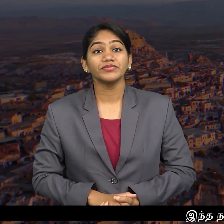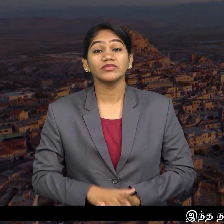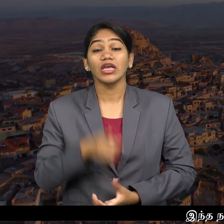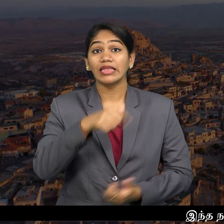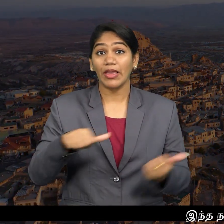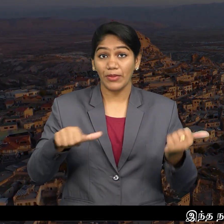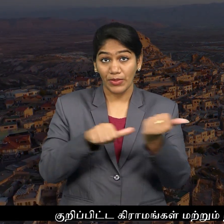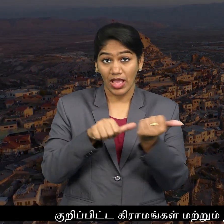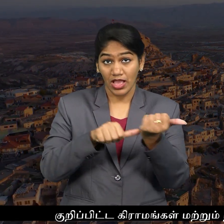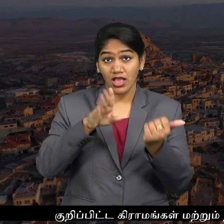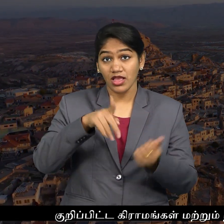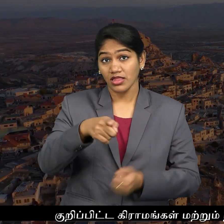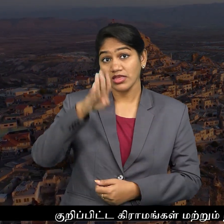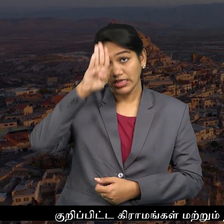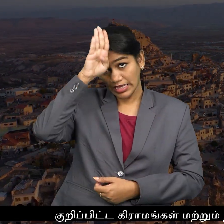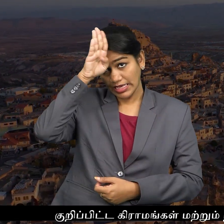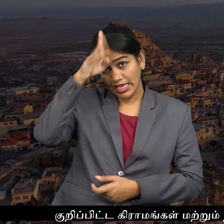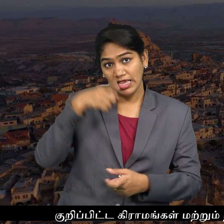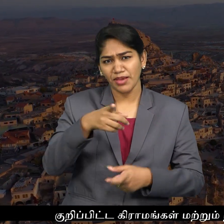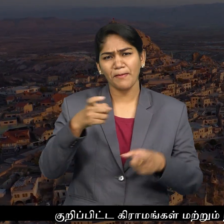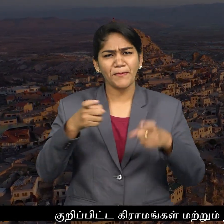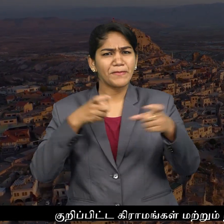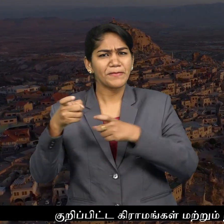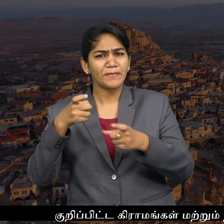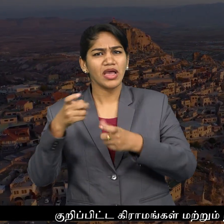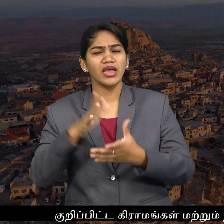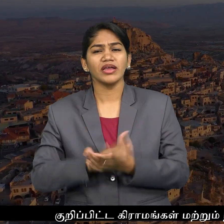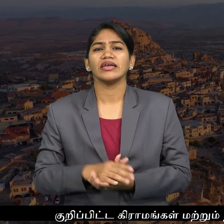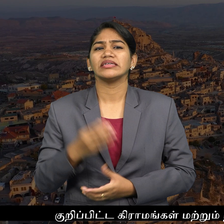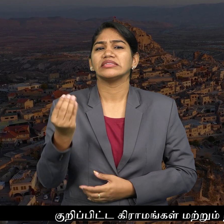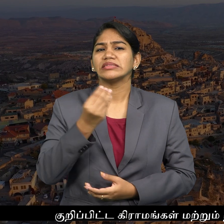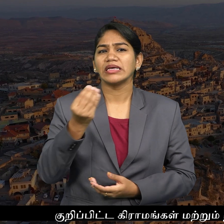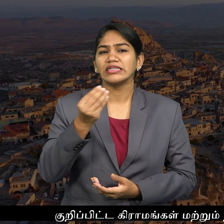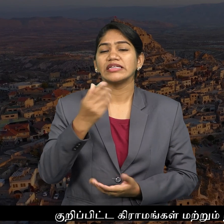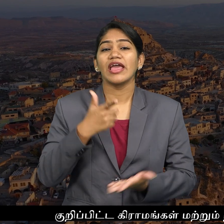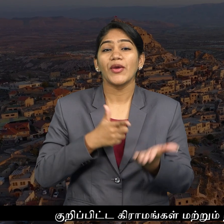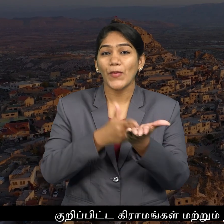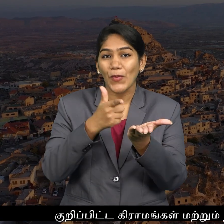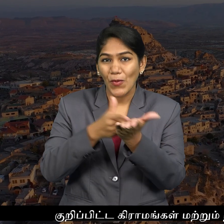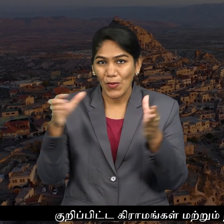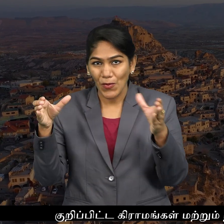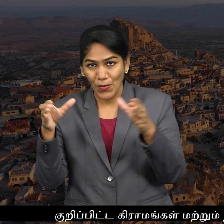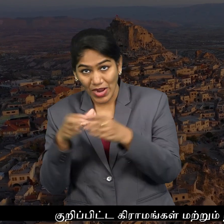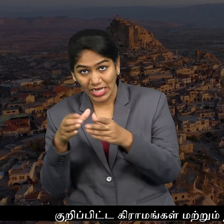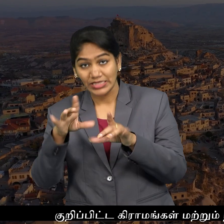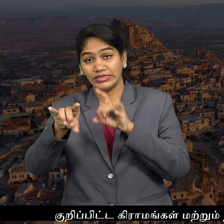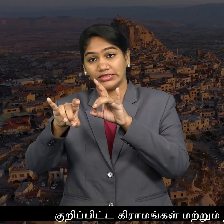இந்த நாயக்கர்கள் குறிப்பிட்ட கிராமங்கள் மற்றும் நகரங்களின் வருவாயை நிர்வகித்து